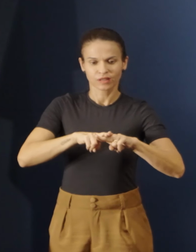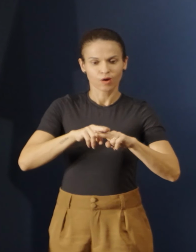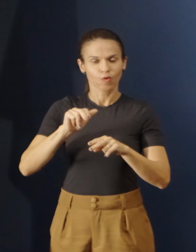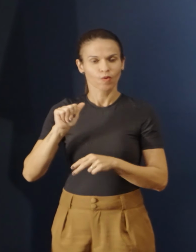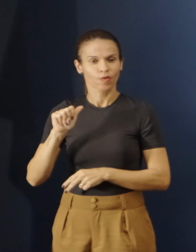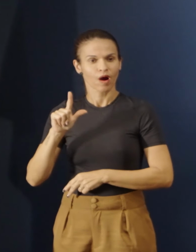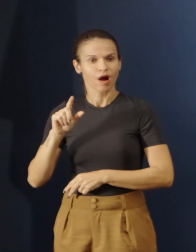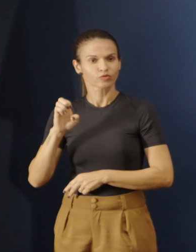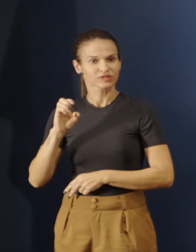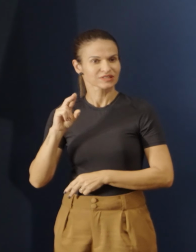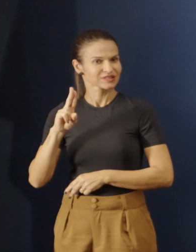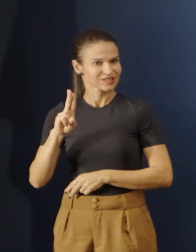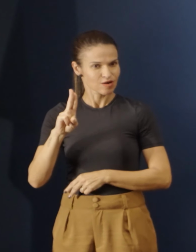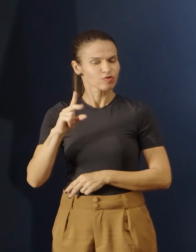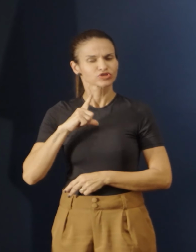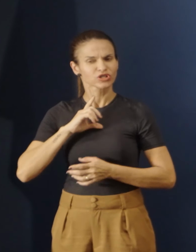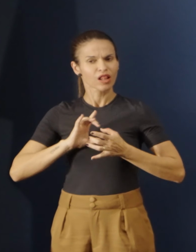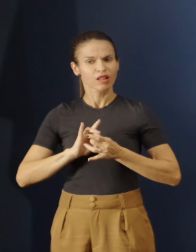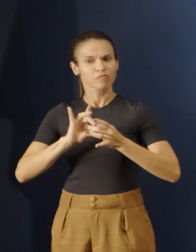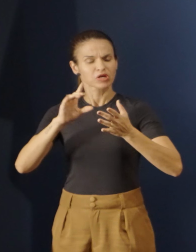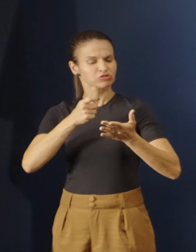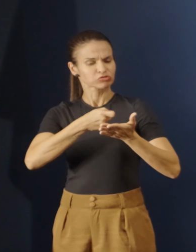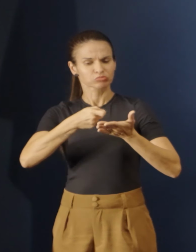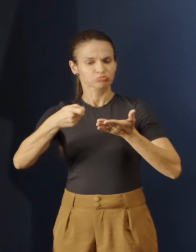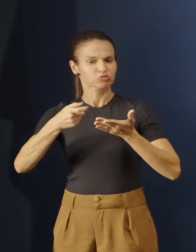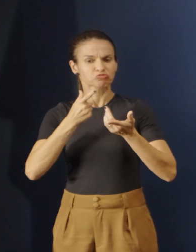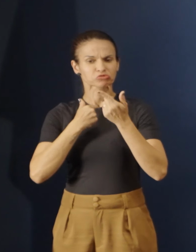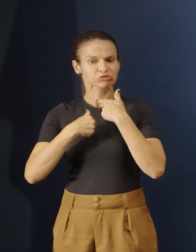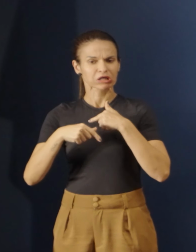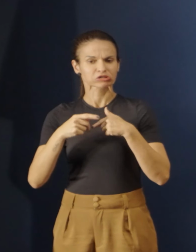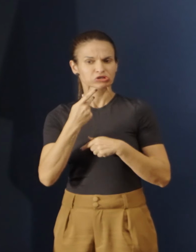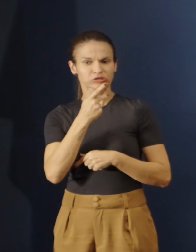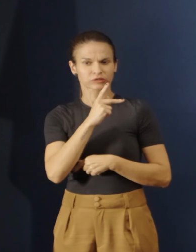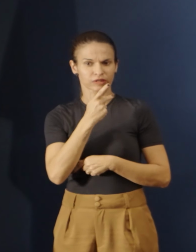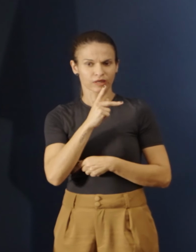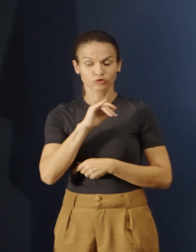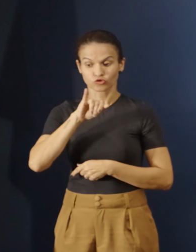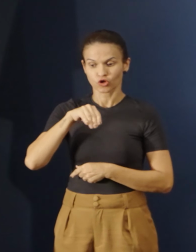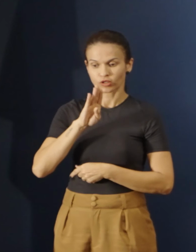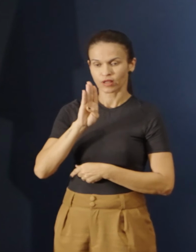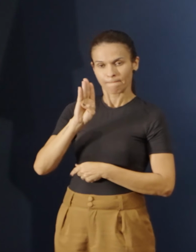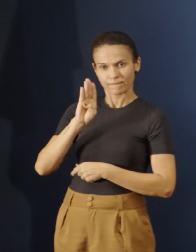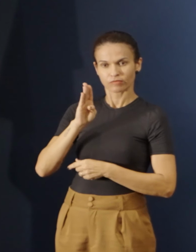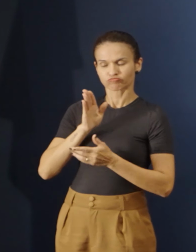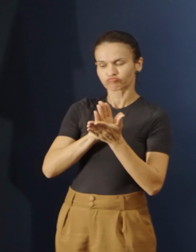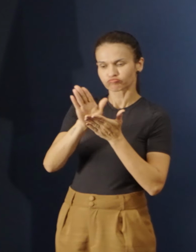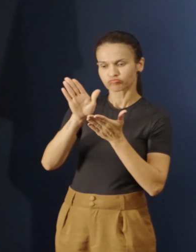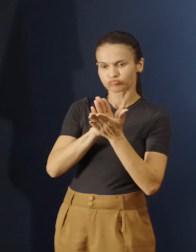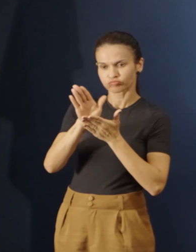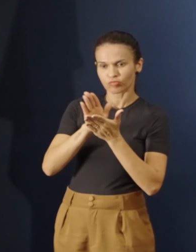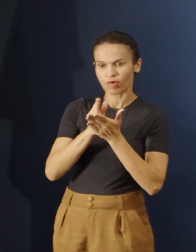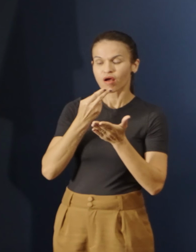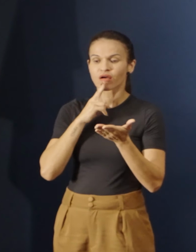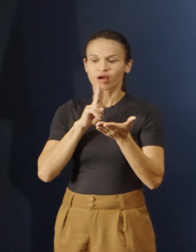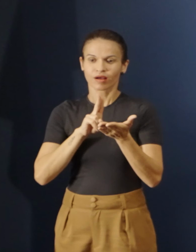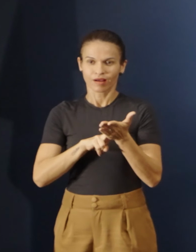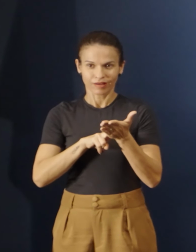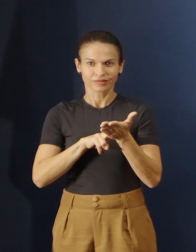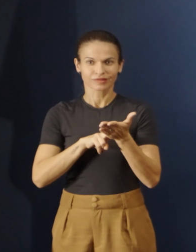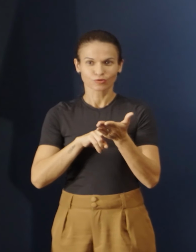encontro intelectual. Ele tinha a liberdade de escrever o que ele escrevia no JB. E ele vai publicando os fragmentos das cartas do Beto no